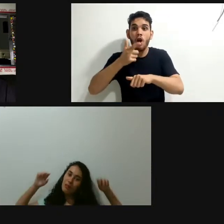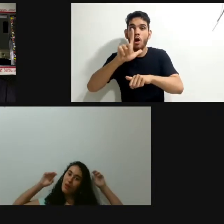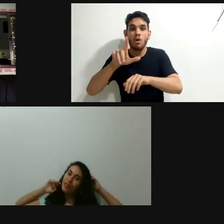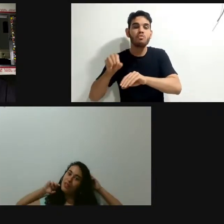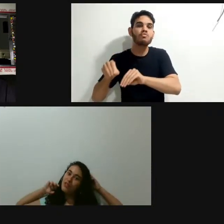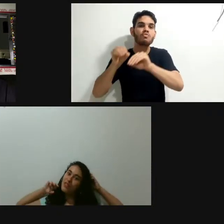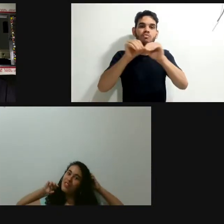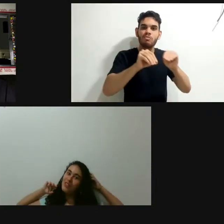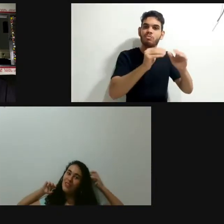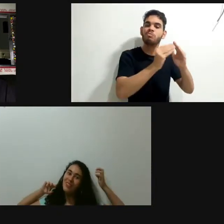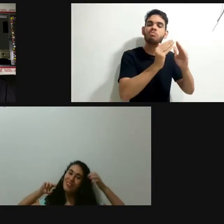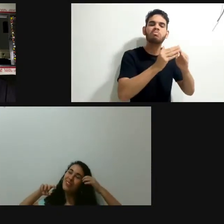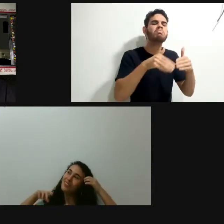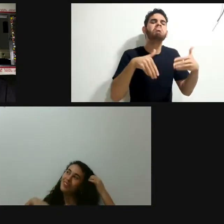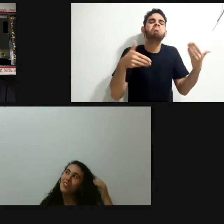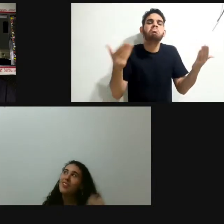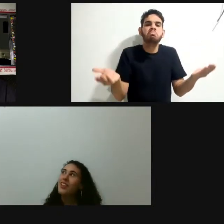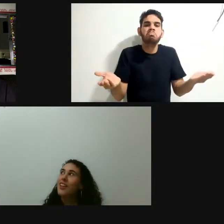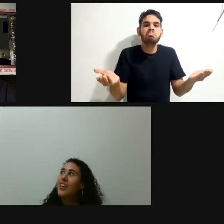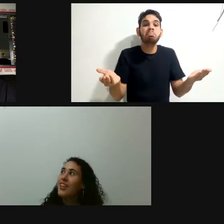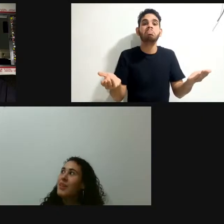Gente, Já chegou a pensar nisso?